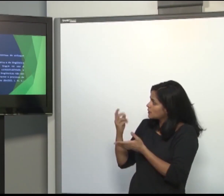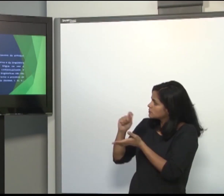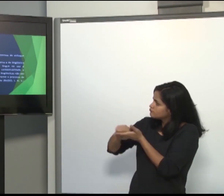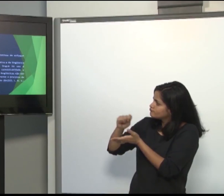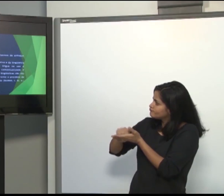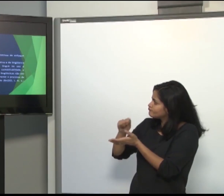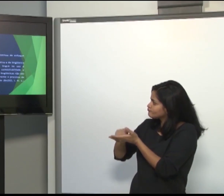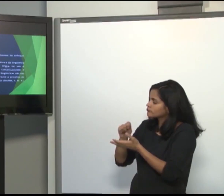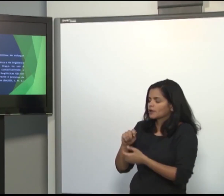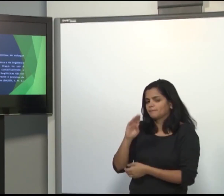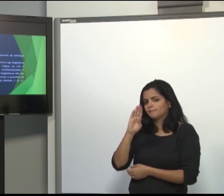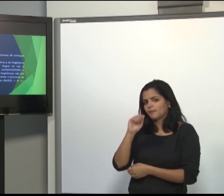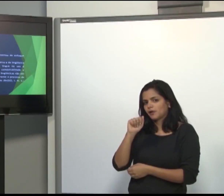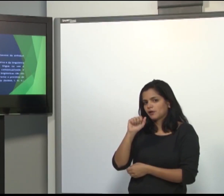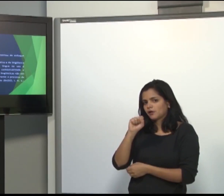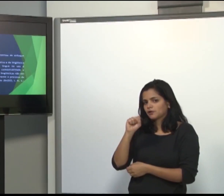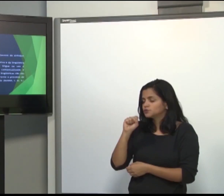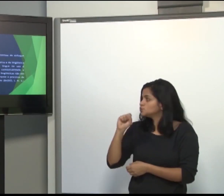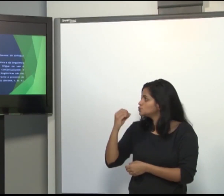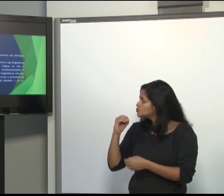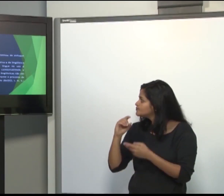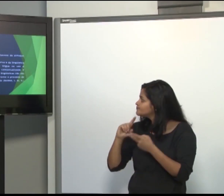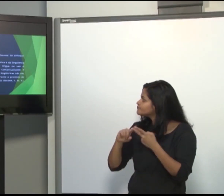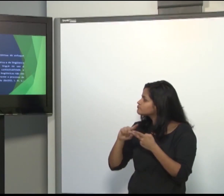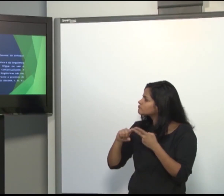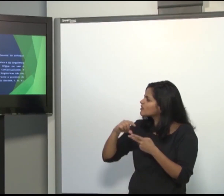ali 3 autores, Basso,